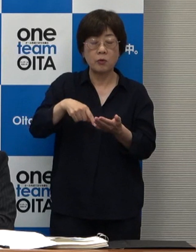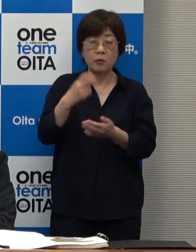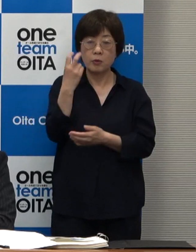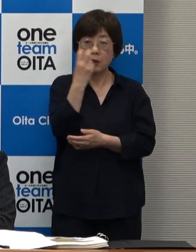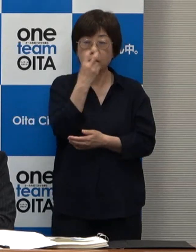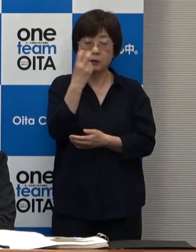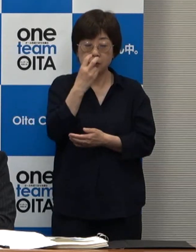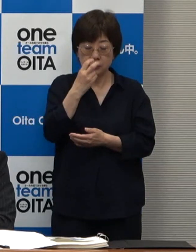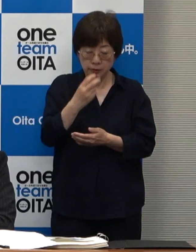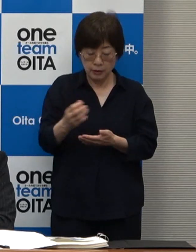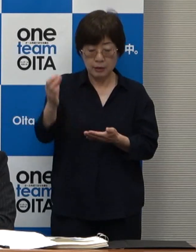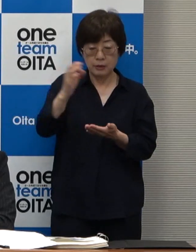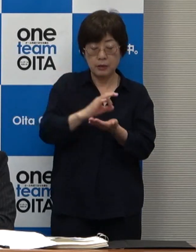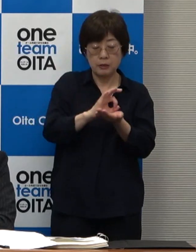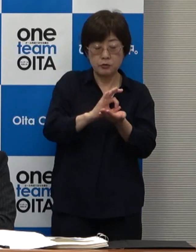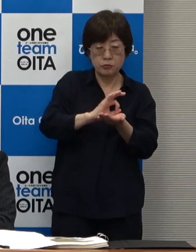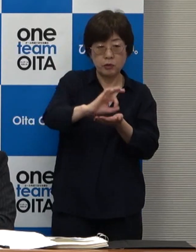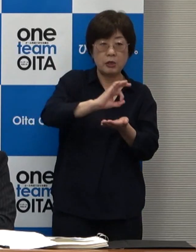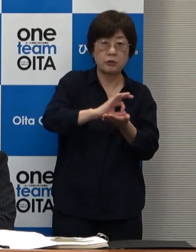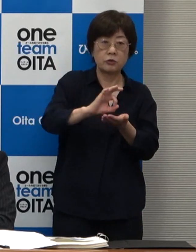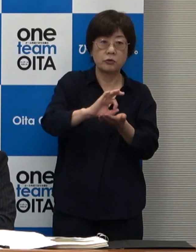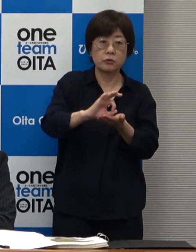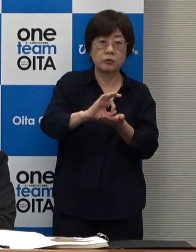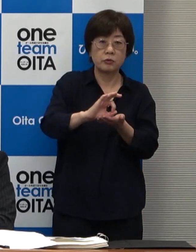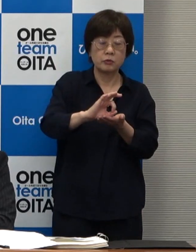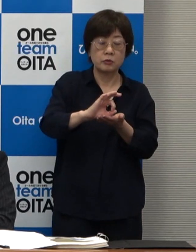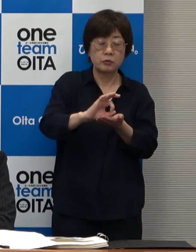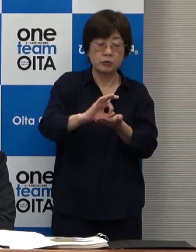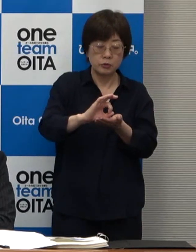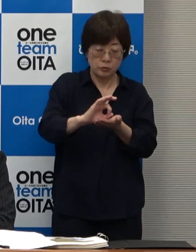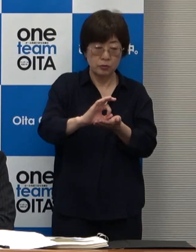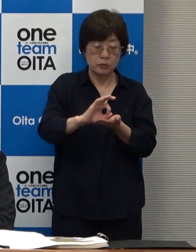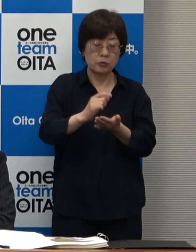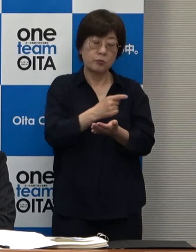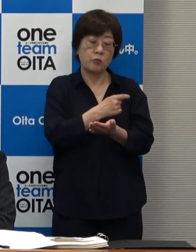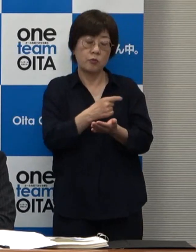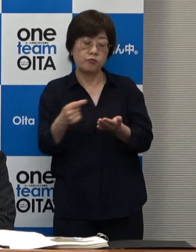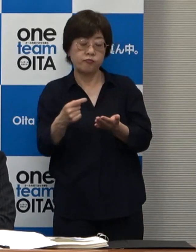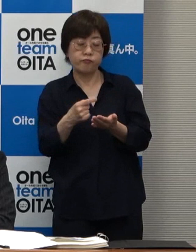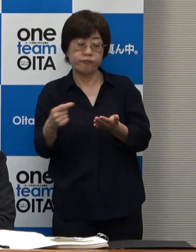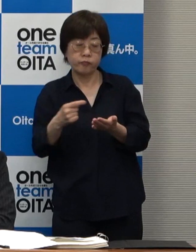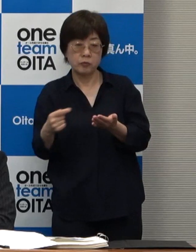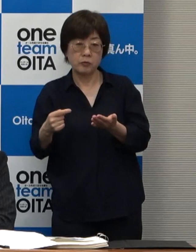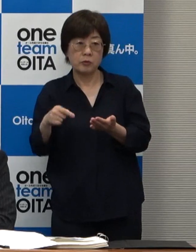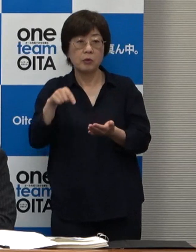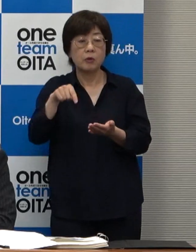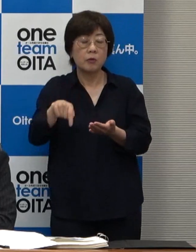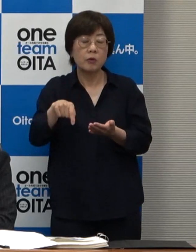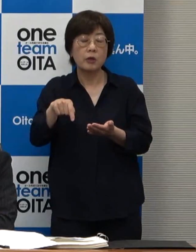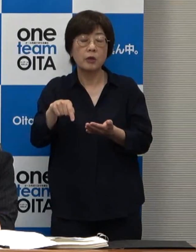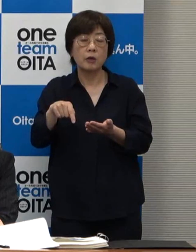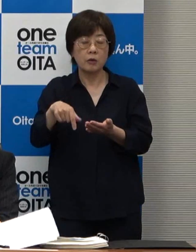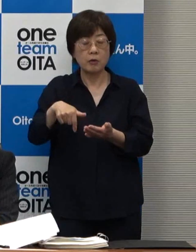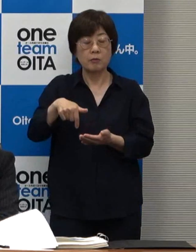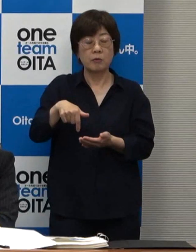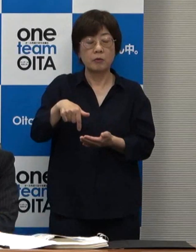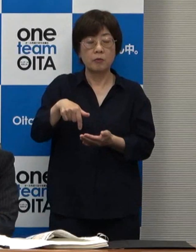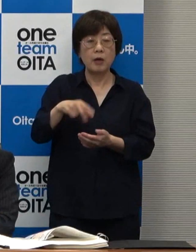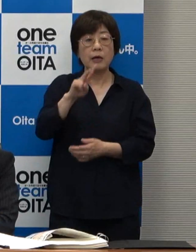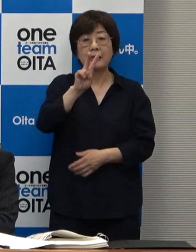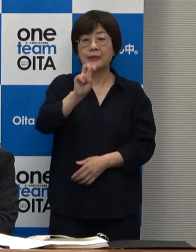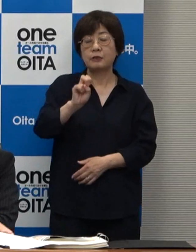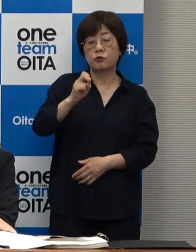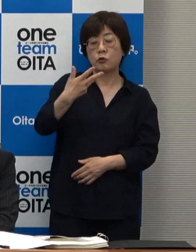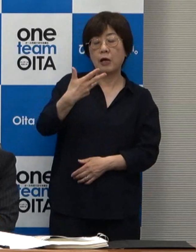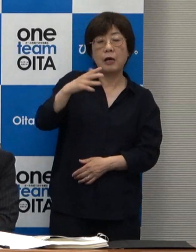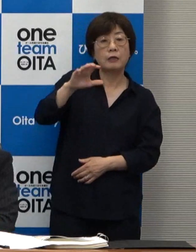歳入から歳出を引く利払いと償還費を除いているプライマリーバランス、28億円の